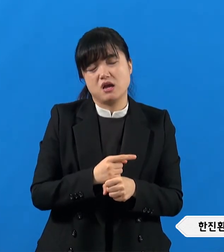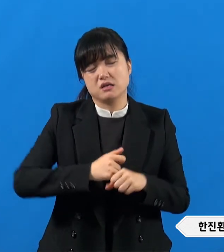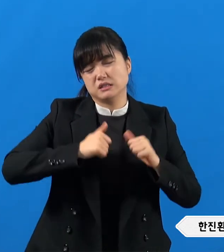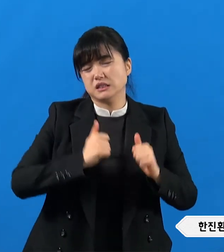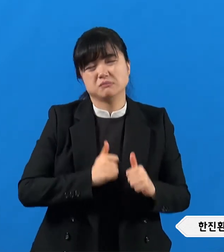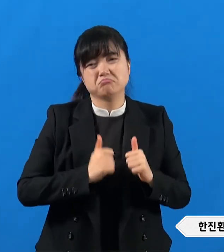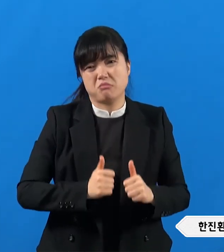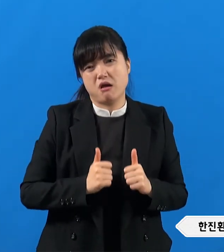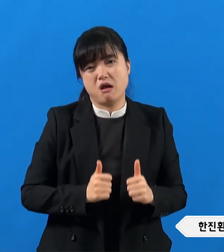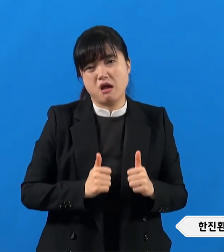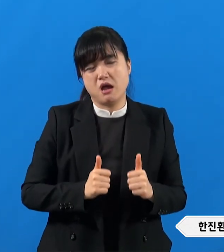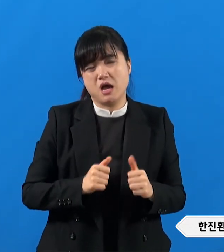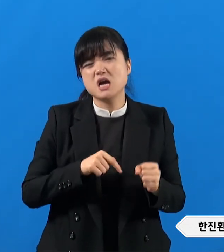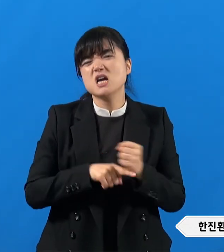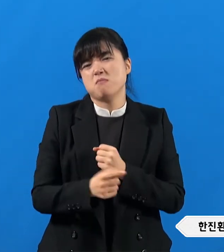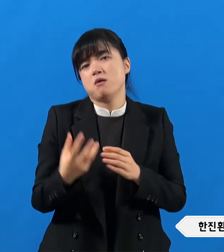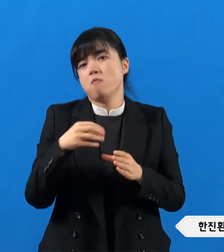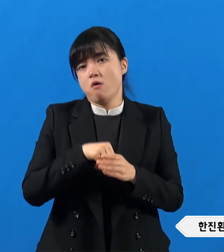의미가 내재되어 있습니다.